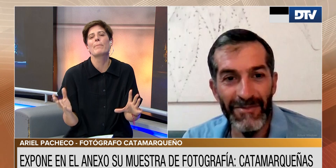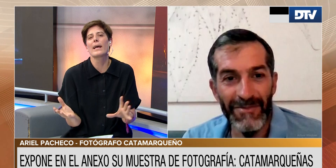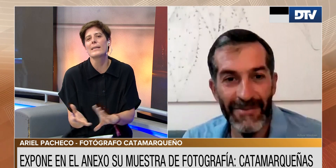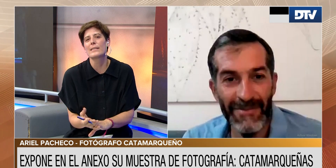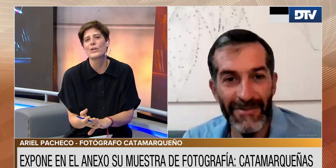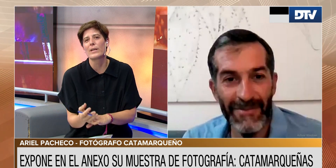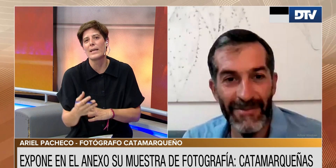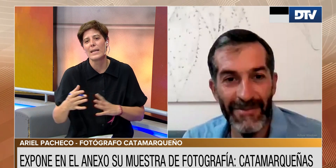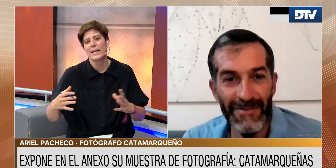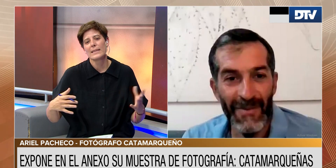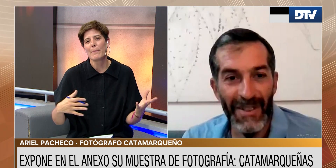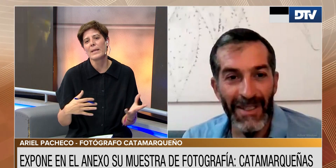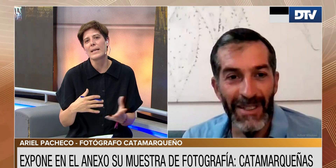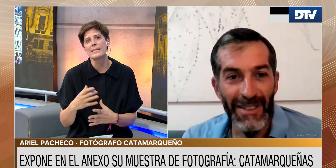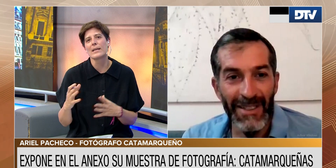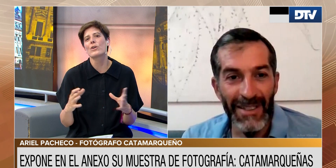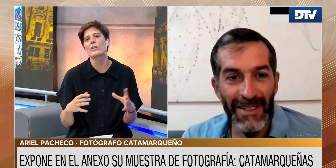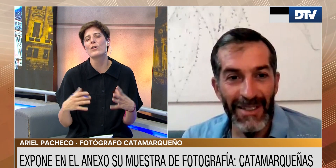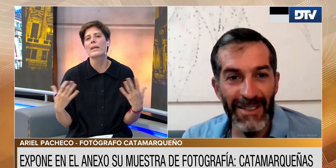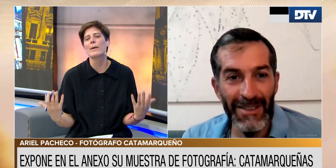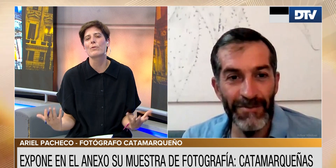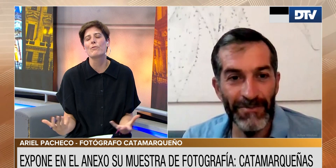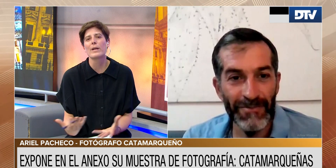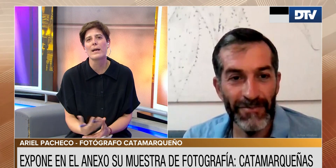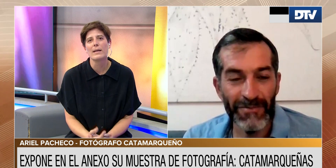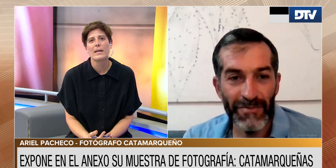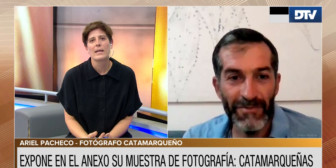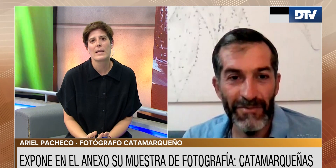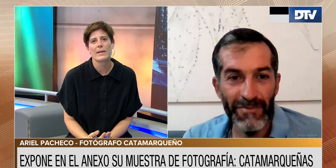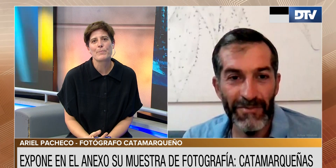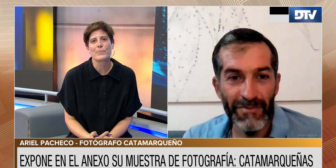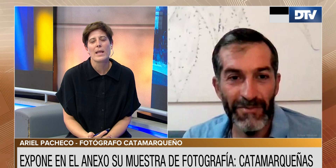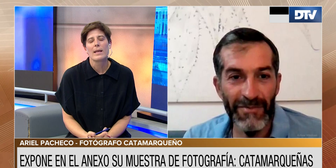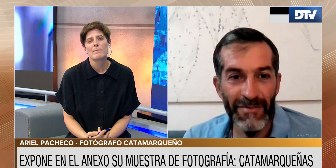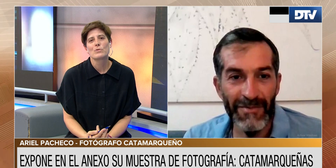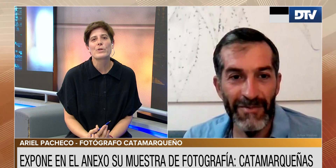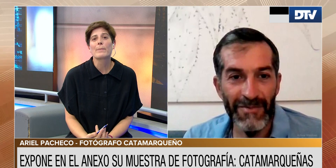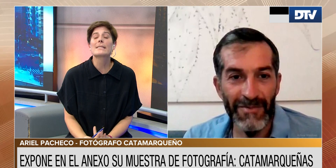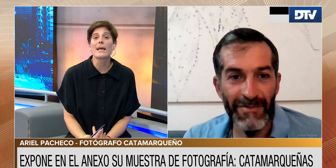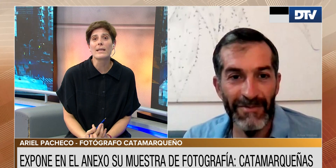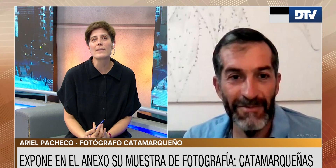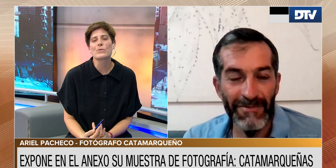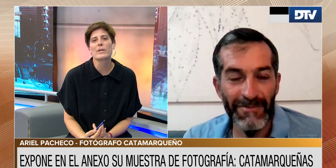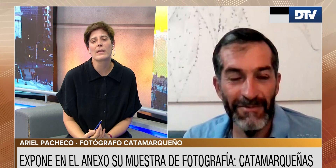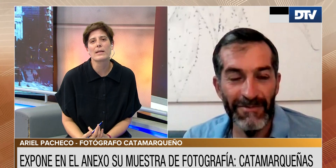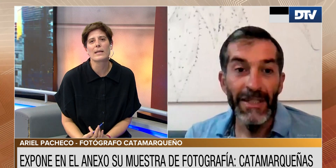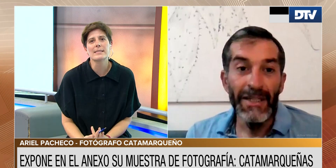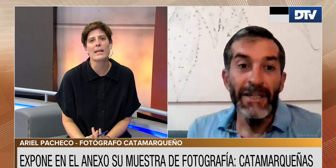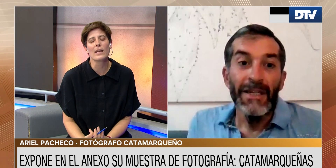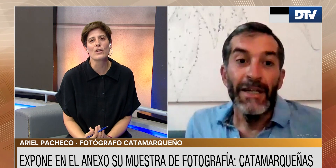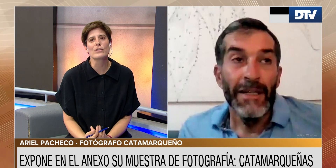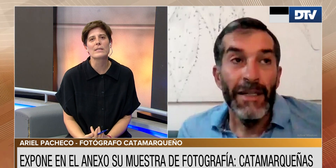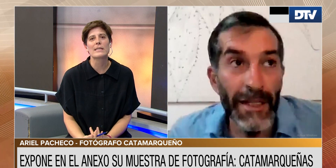y disparar, sino que también en ese recorte lo que queda por fuera sugiere mensajes,